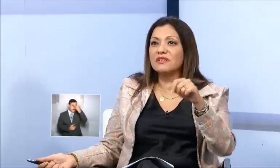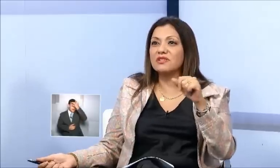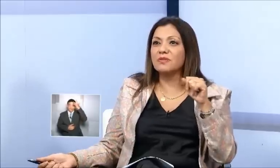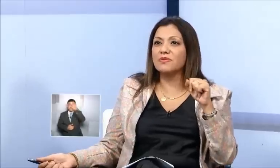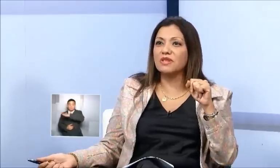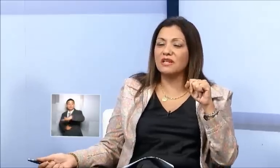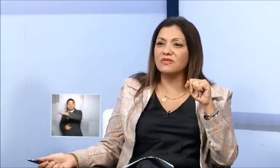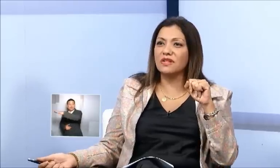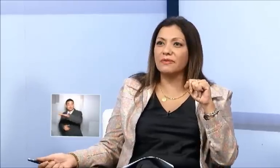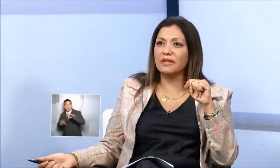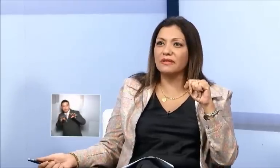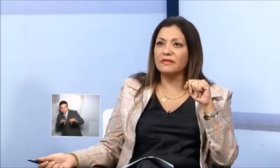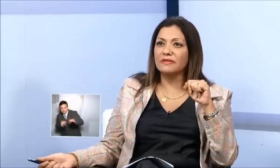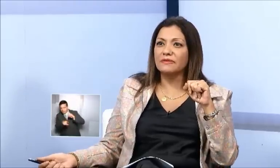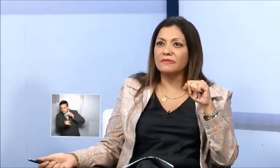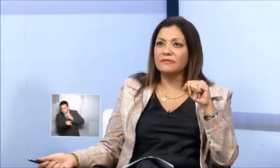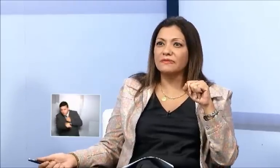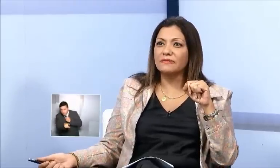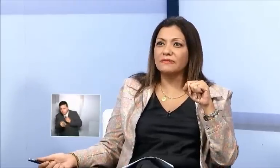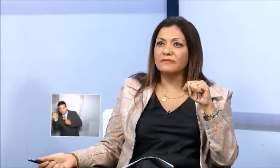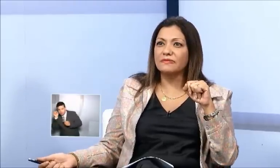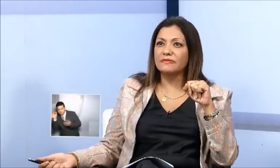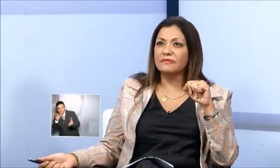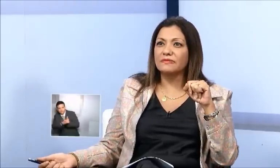encaram esse tipo de relacionamento?